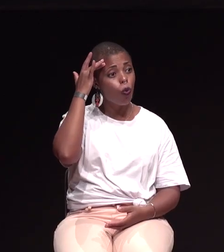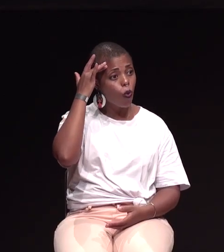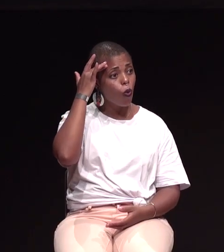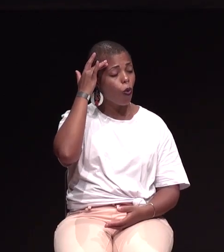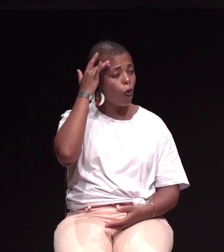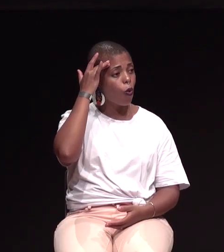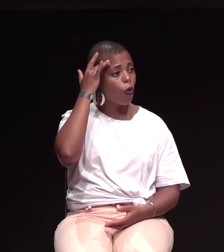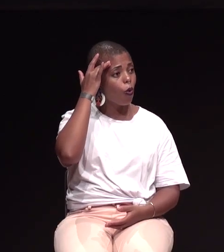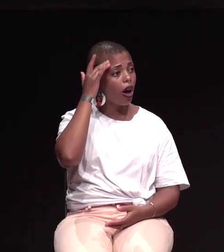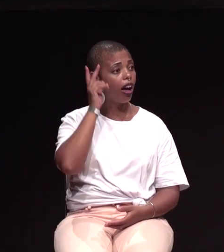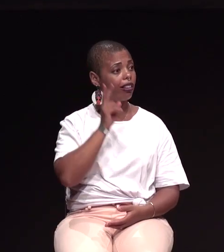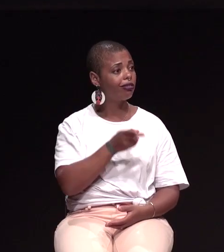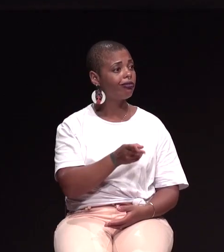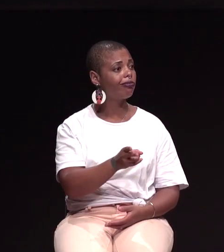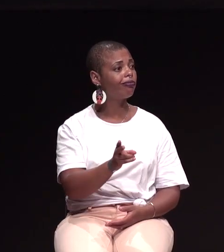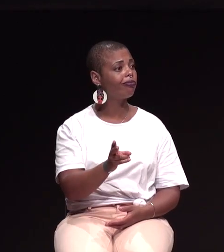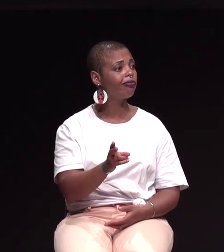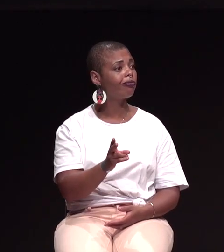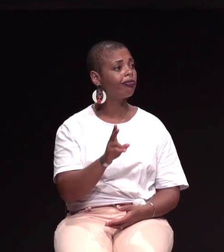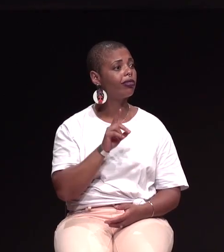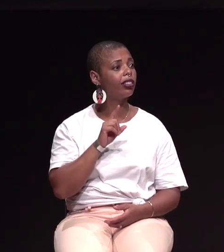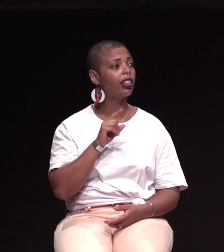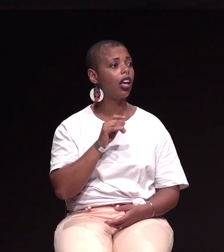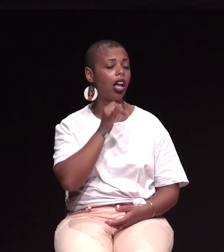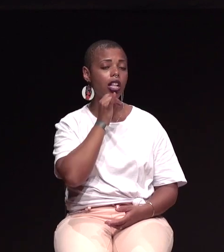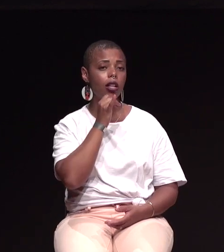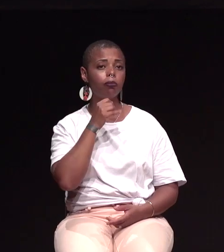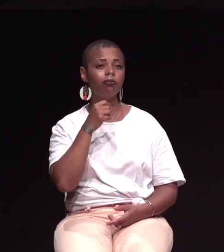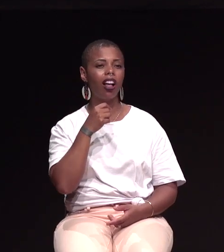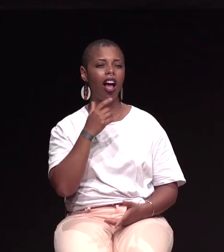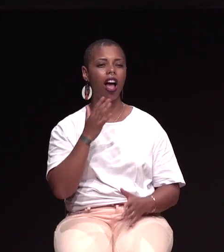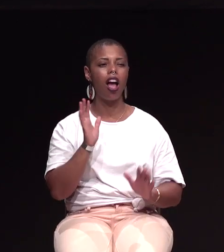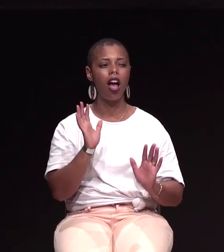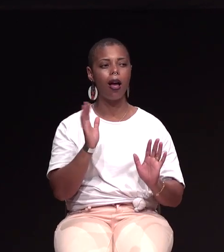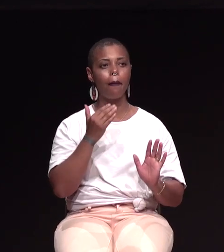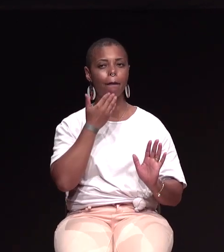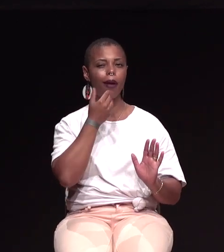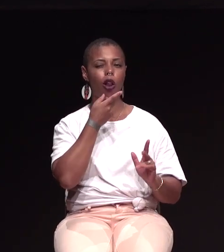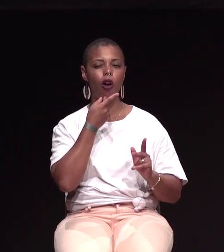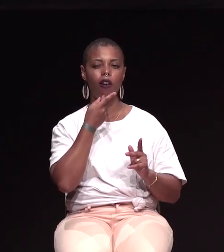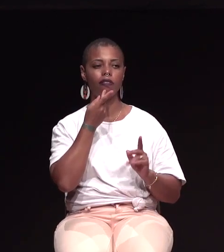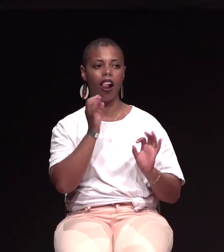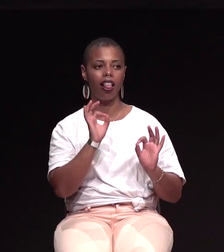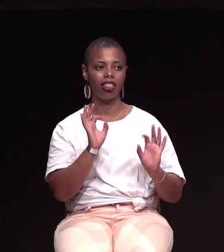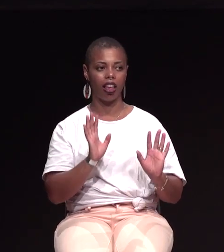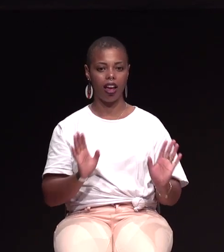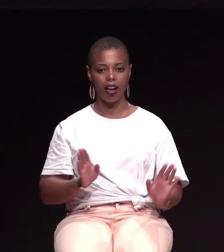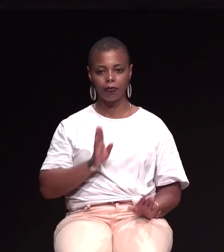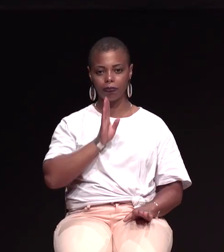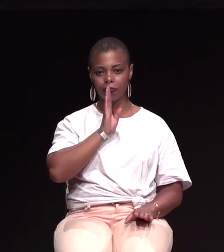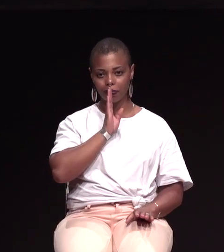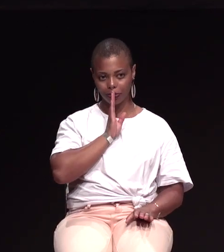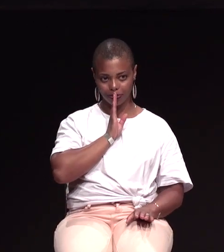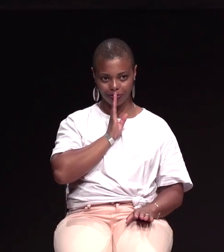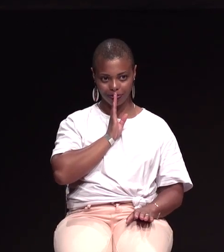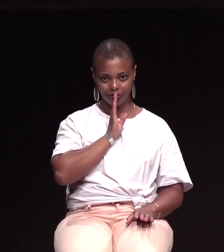fazem a escolha política de não tratar, né? desses